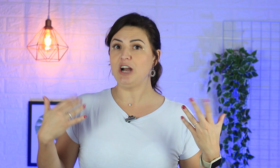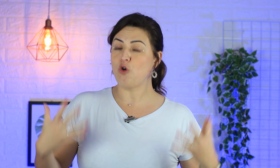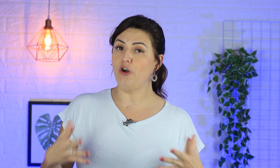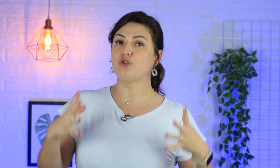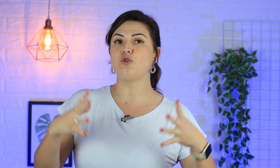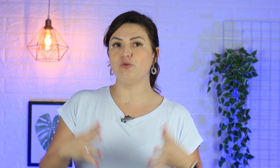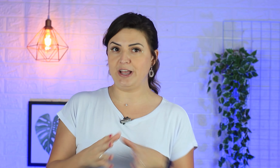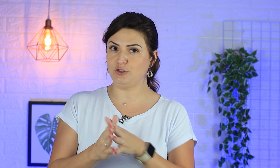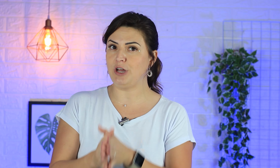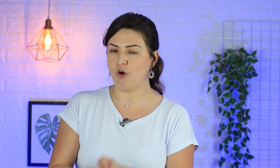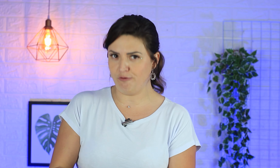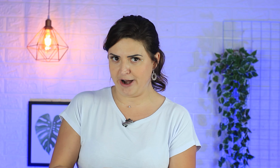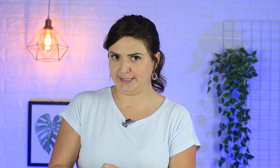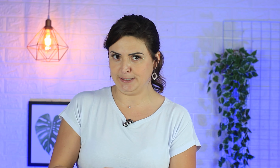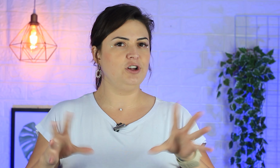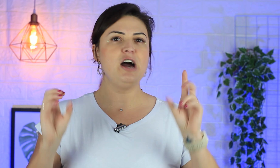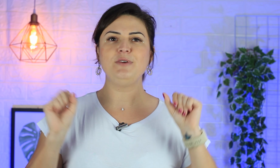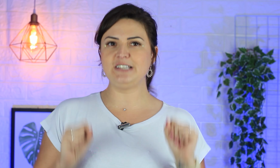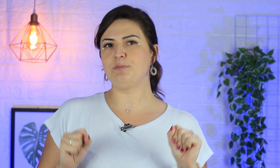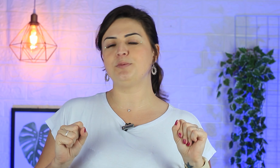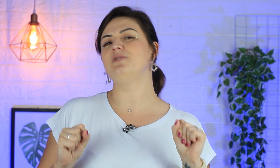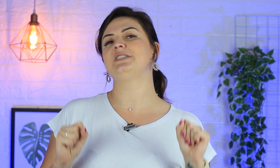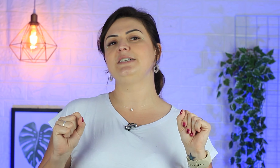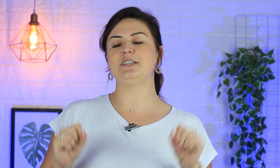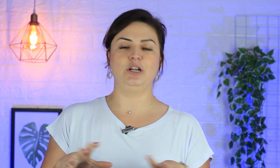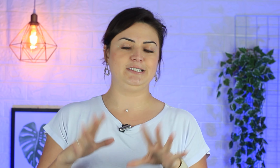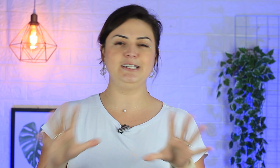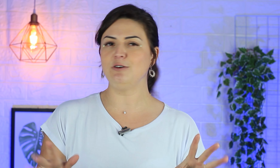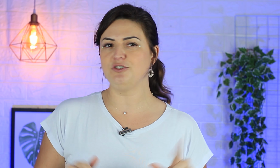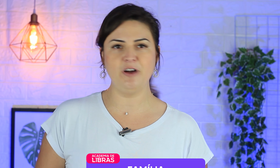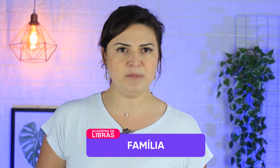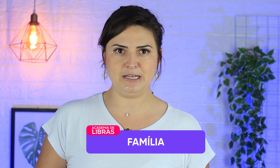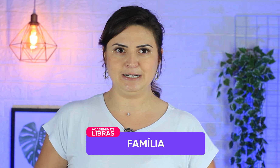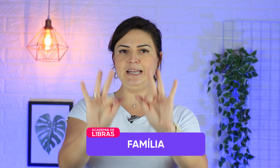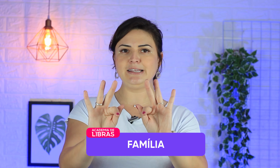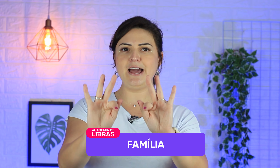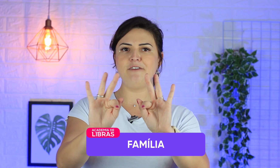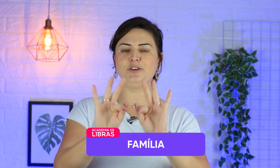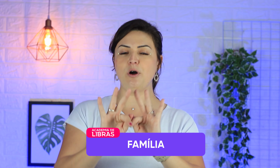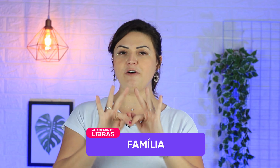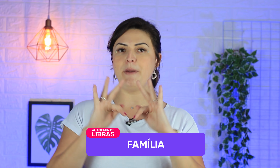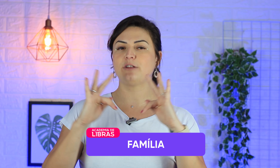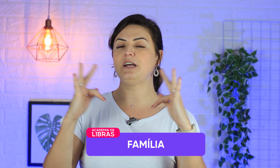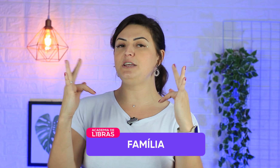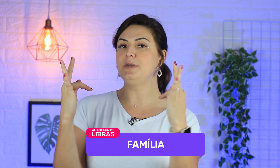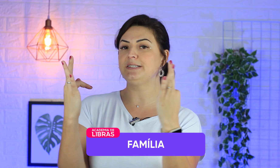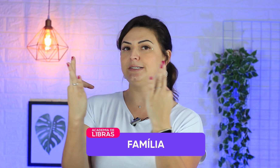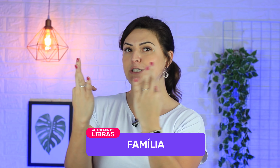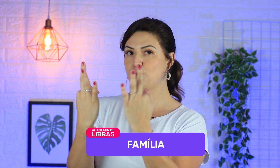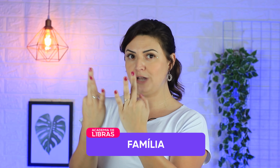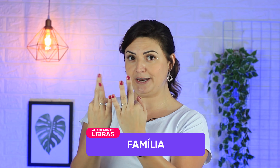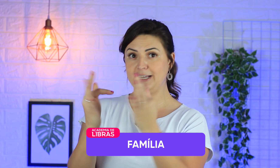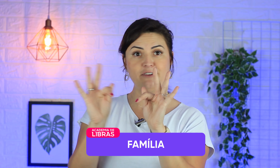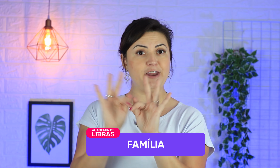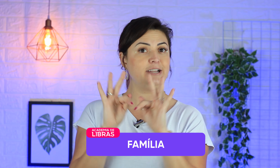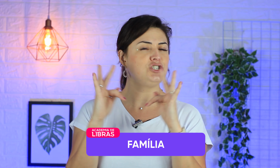de acordo com o contexto da conversa. Vou dar um exemplo pra vocês aqui, olha. Sinal de família. Letra F do alfabeto da Libras, circular aqui na frente.